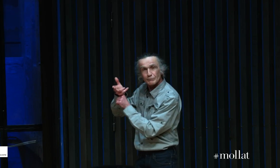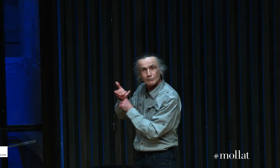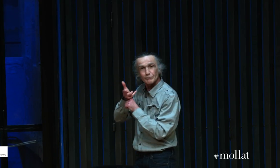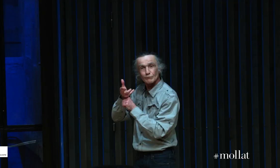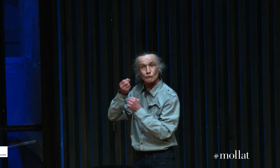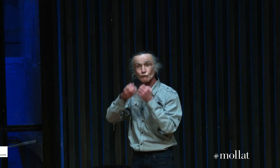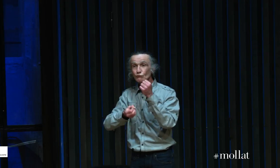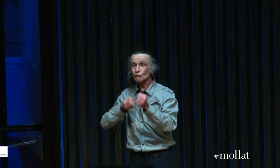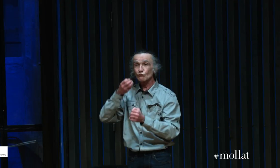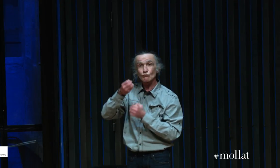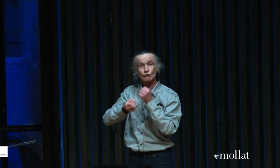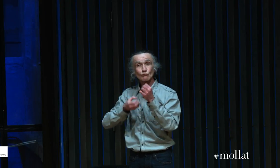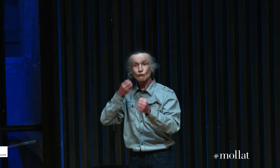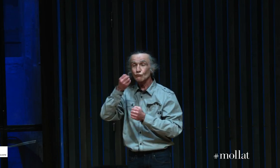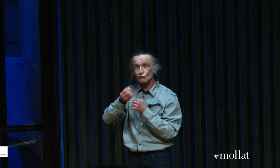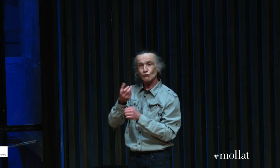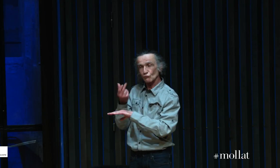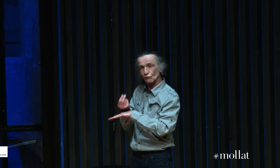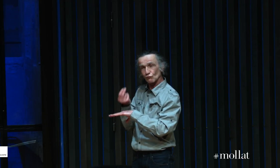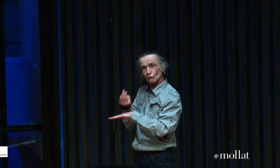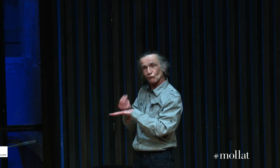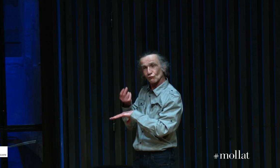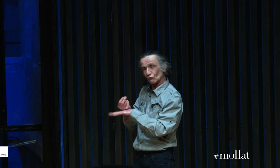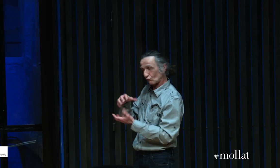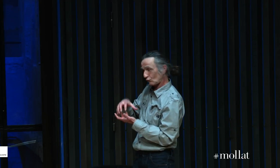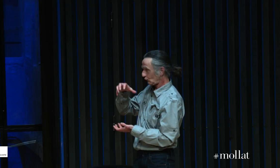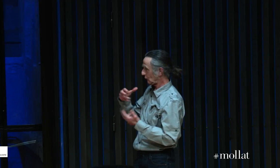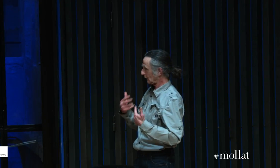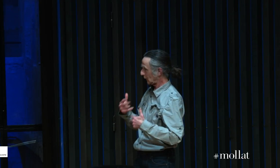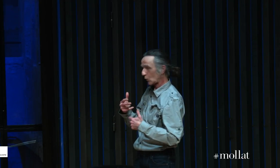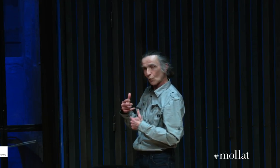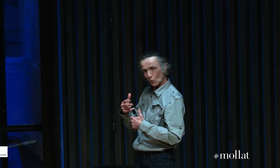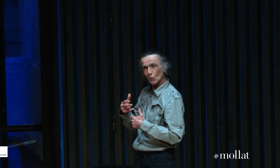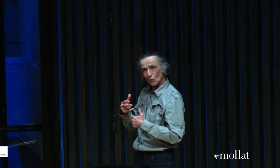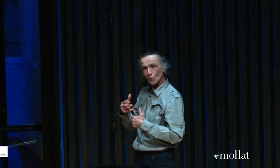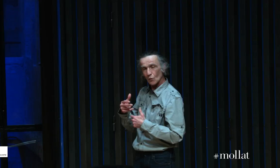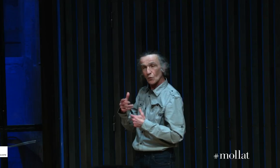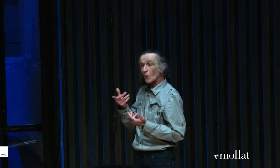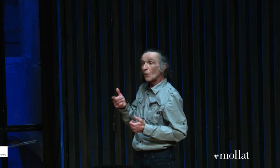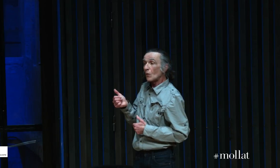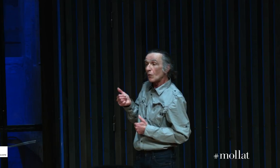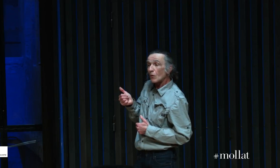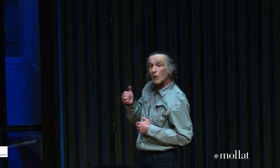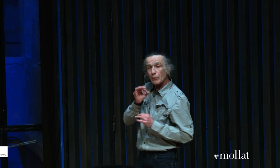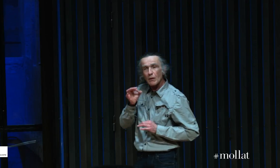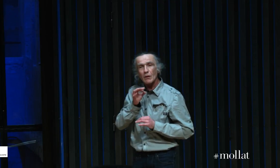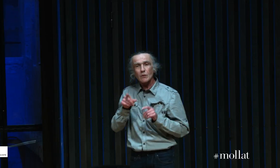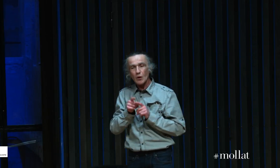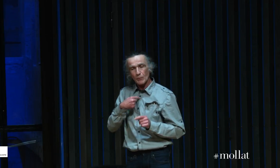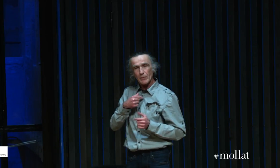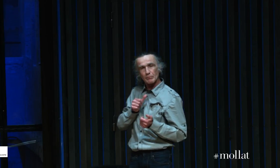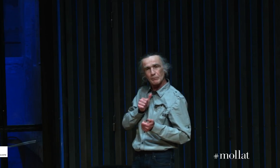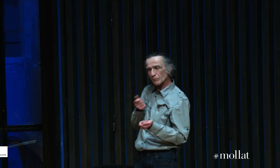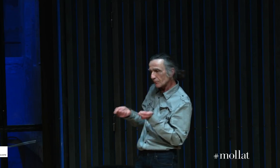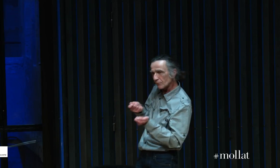sommes réunis, nous avons été filmés, nous avons raconté nos parcours de vie, de nombreuses cassettes, hein, des heures et des